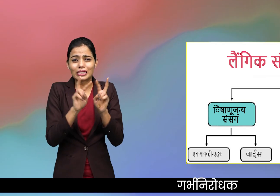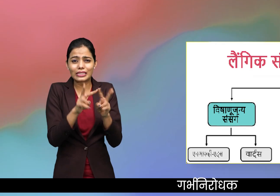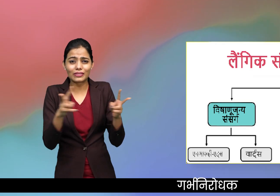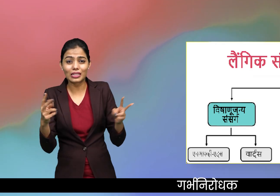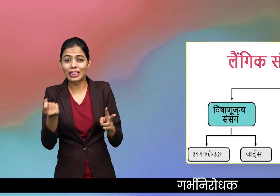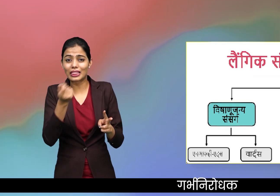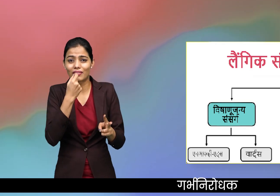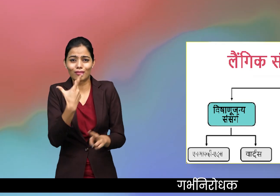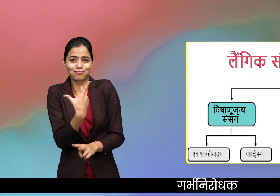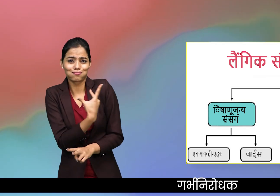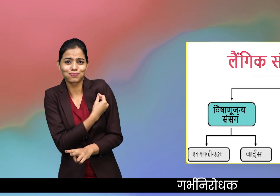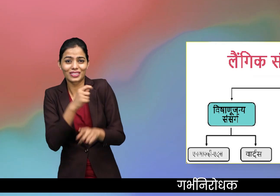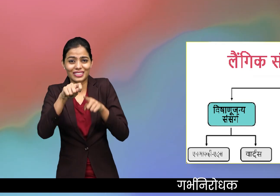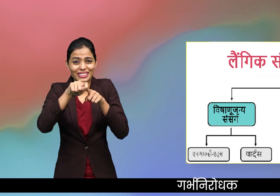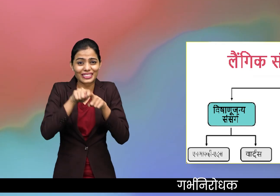गर्भनिरोधक,